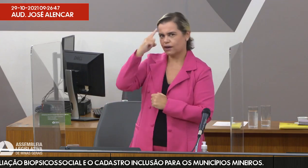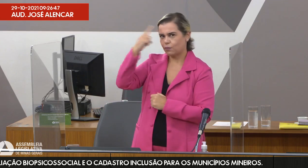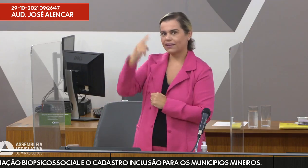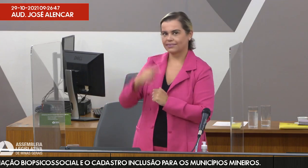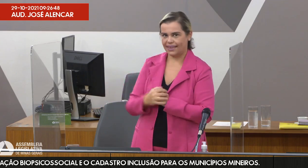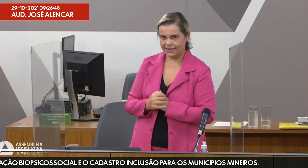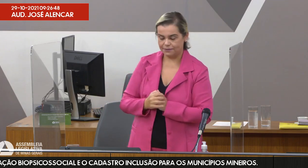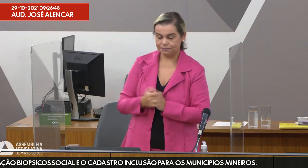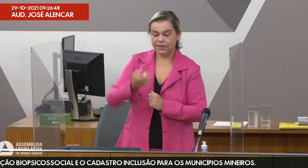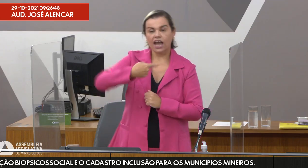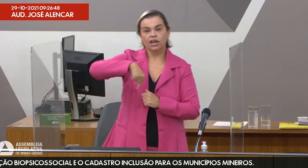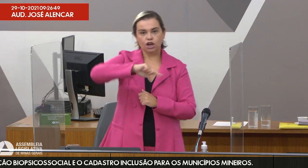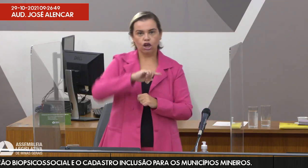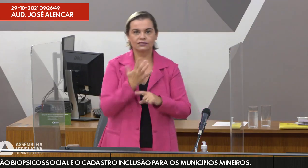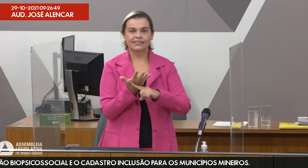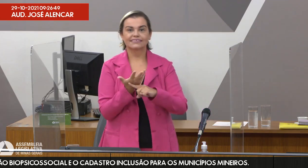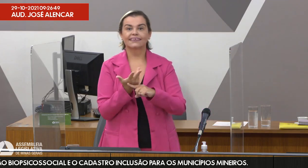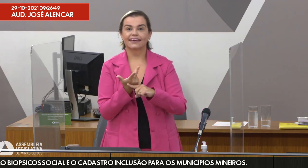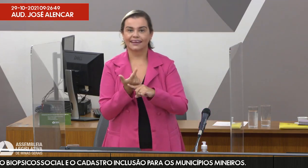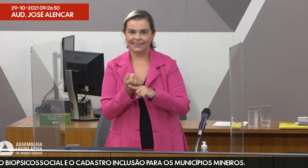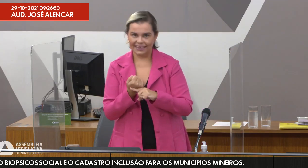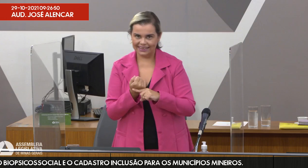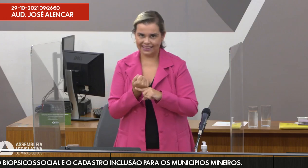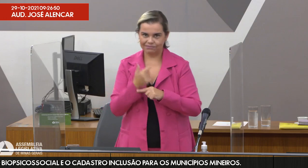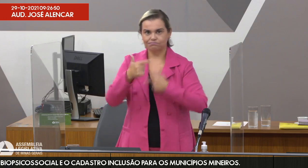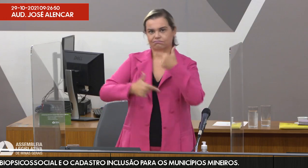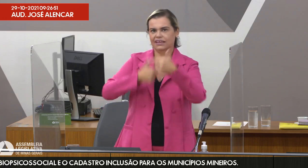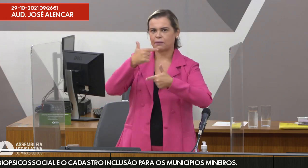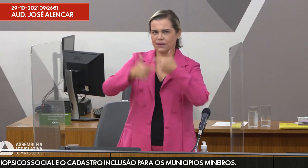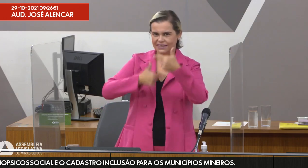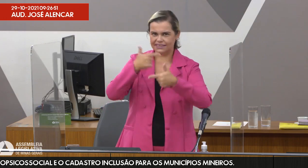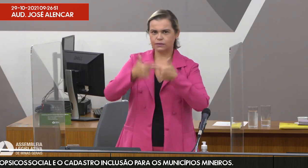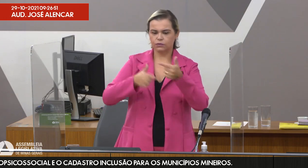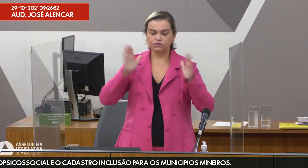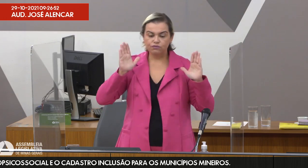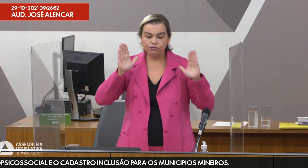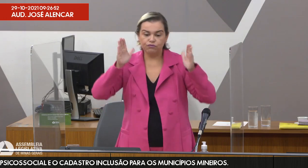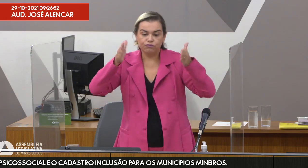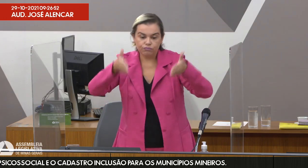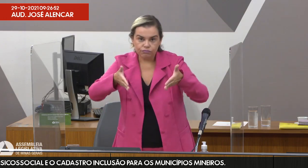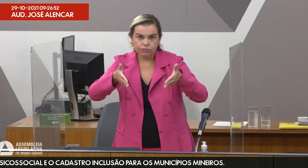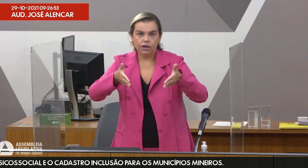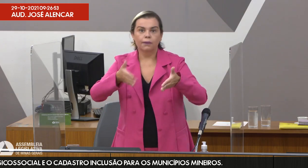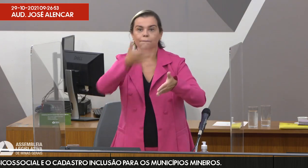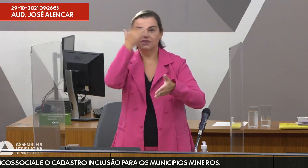início da pandemia. Para que vocês tenham uma ideia, a nossa secretaria,